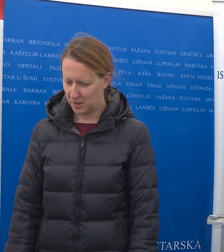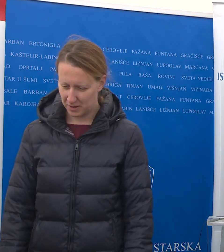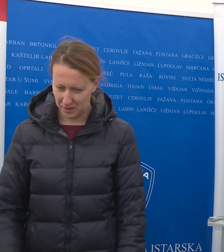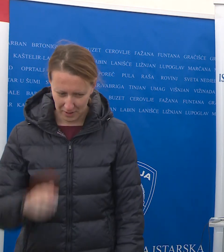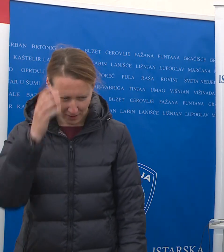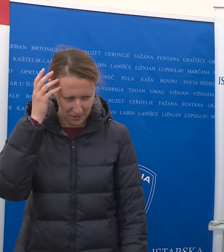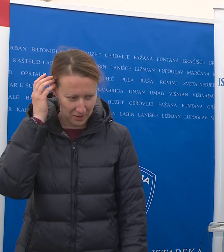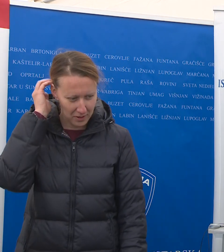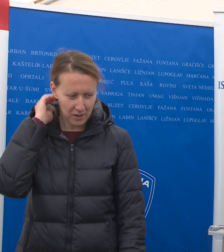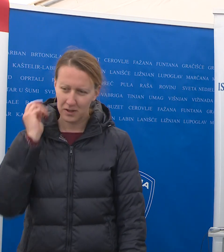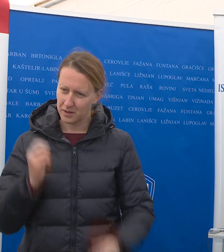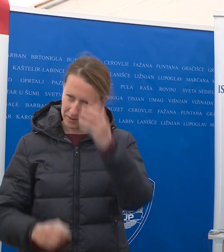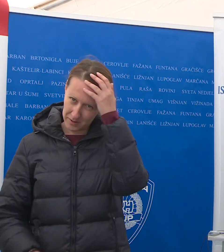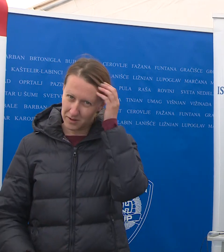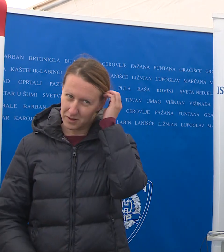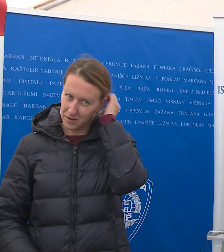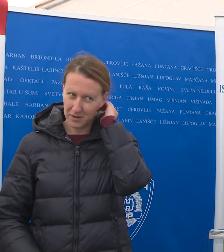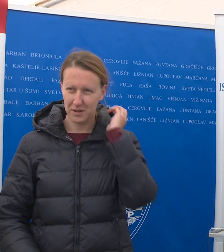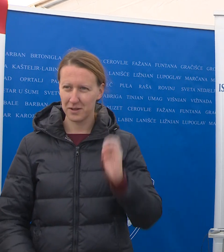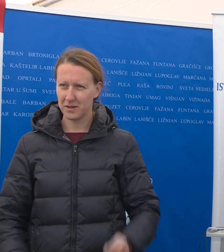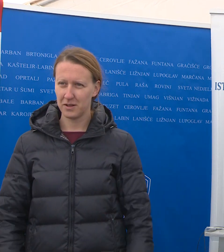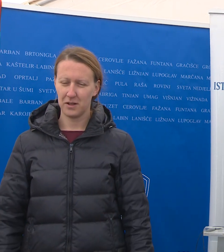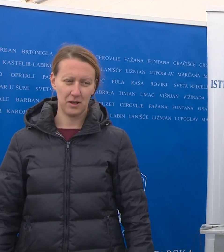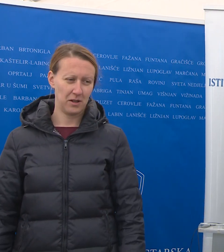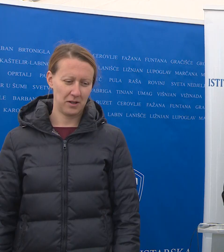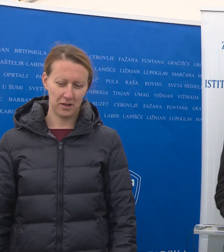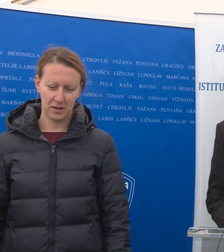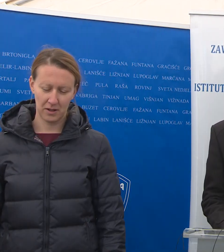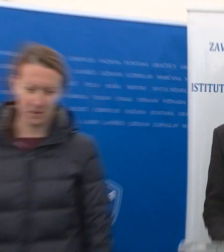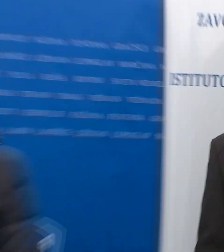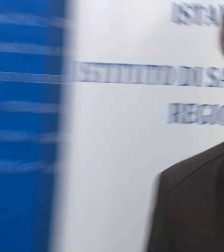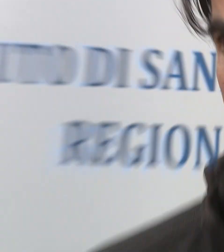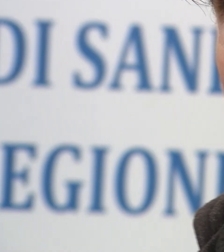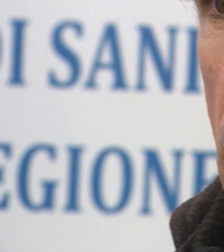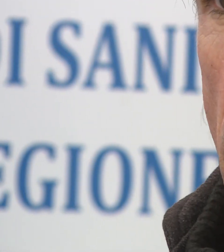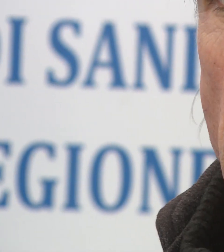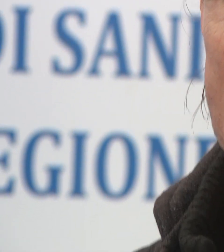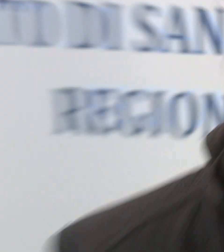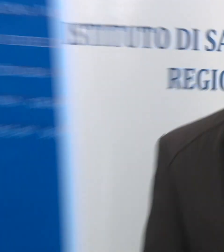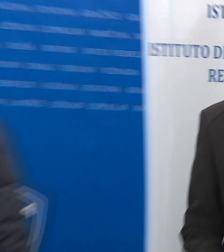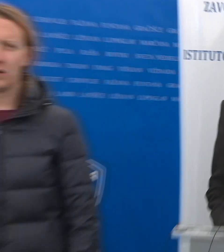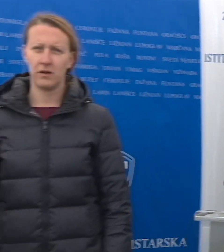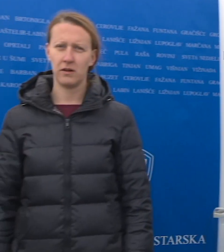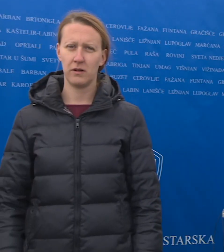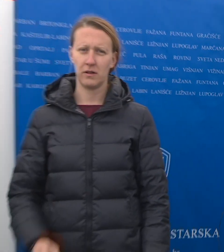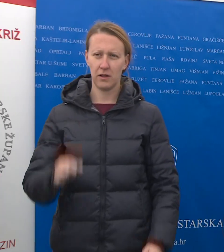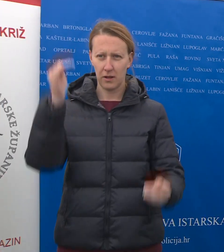Malo, malo, malo, samo zadnji put je bilo to malo, malo, malo, ajde. Da nismo